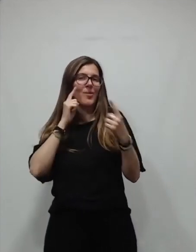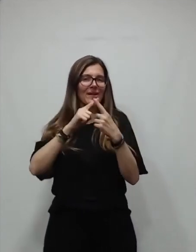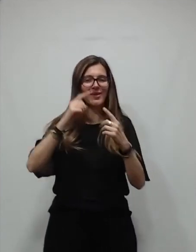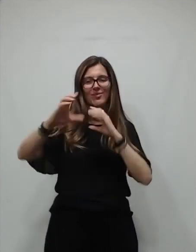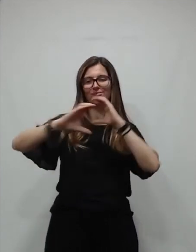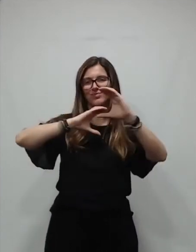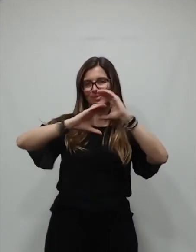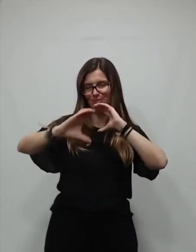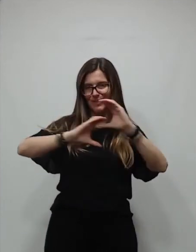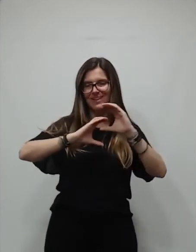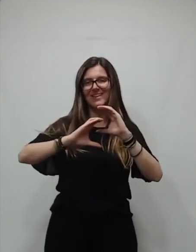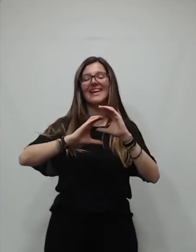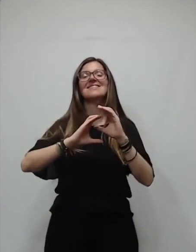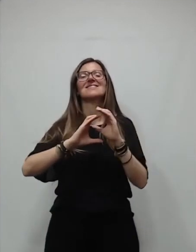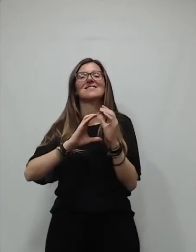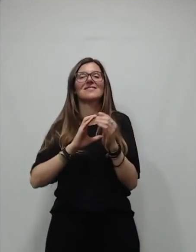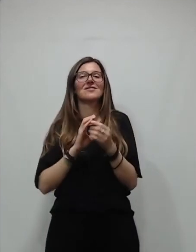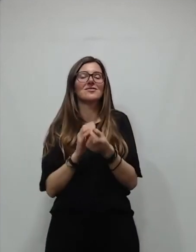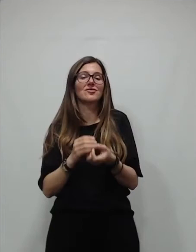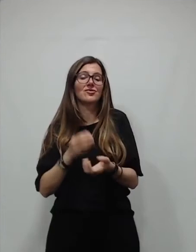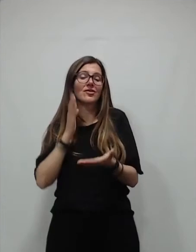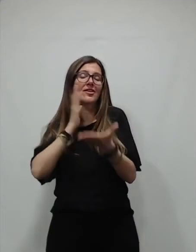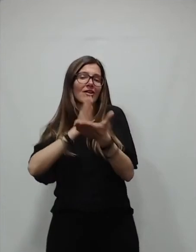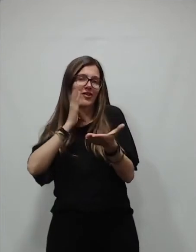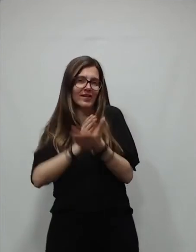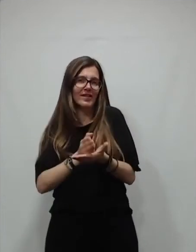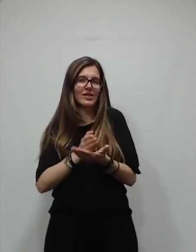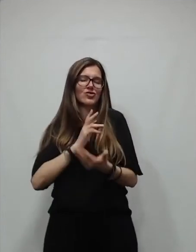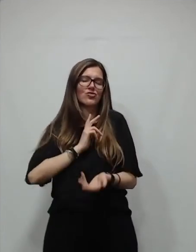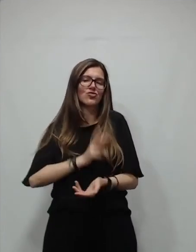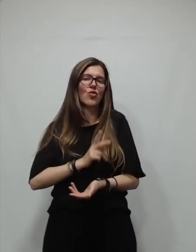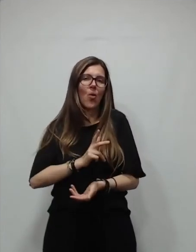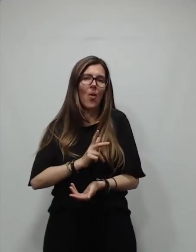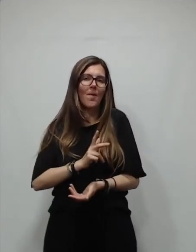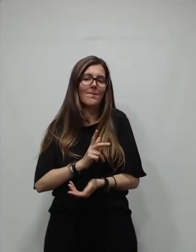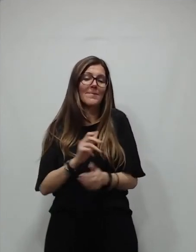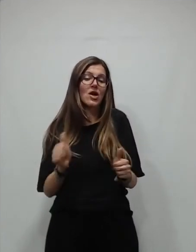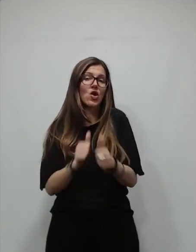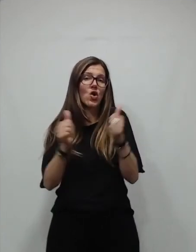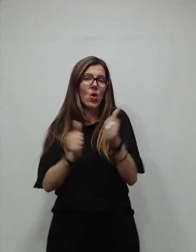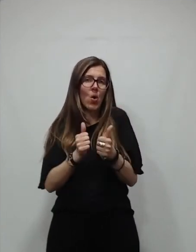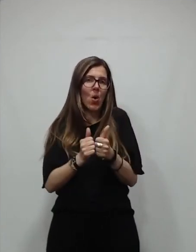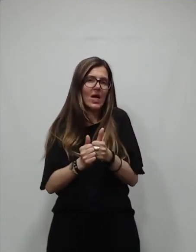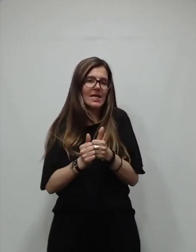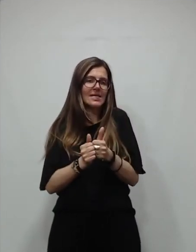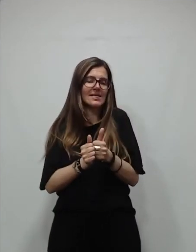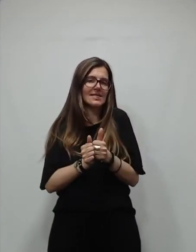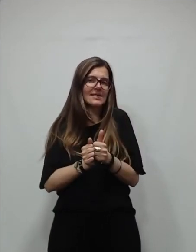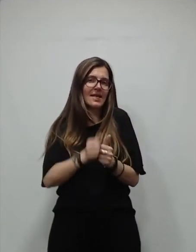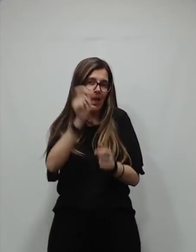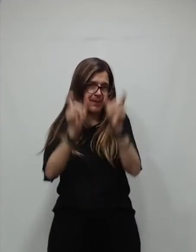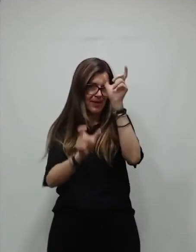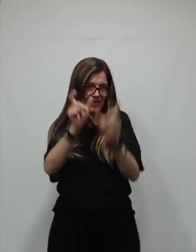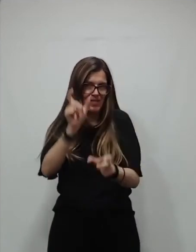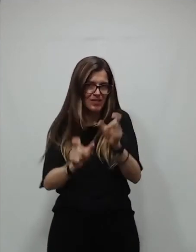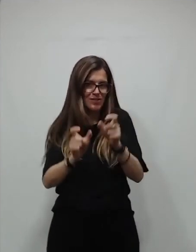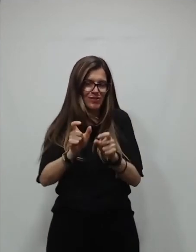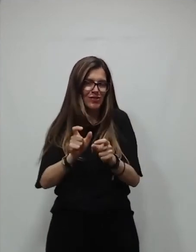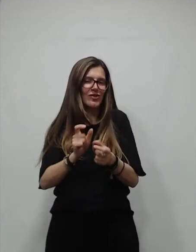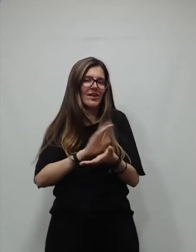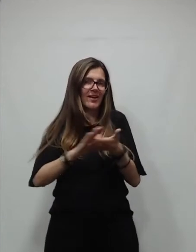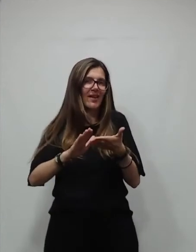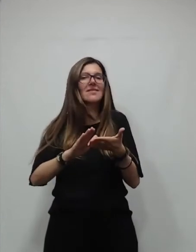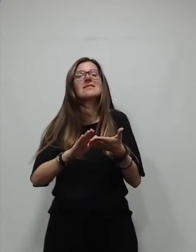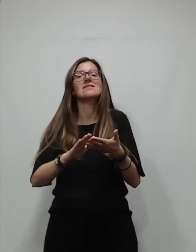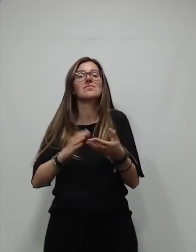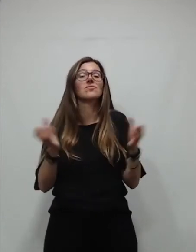participativo en salud mental y derechos humanos que funciona autogestionadamente desde 1995. Es un